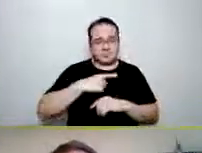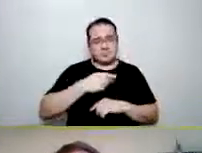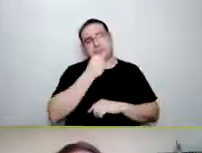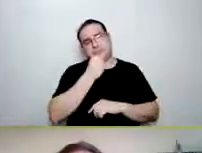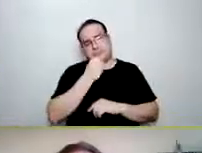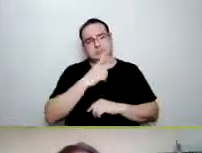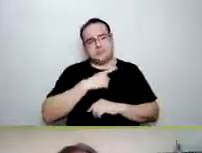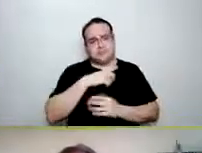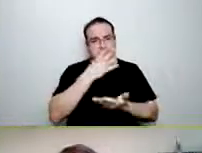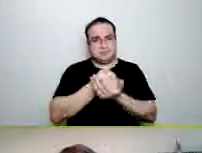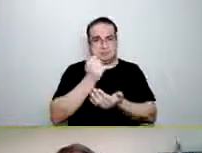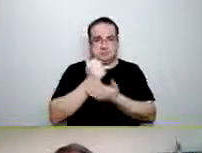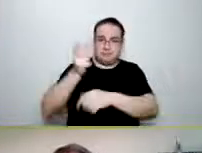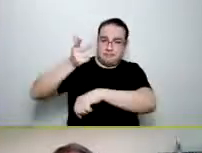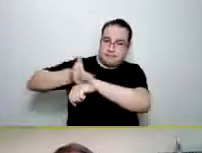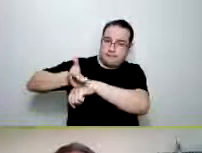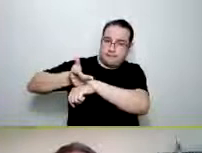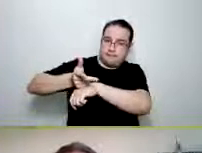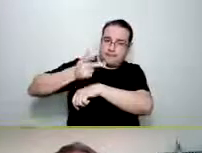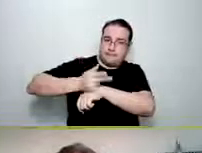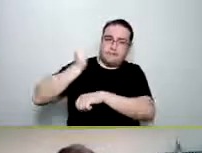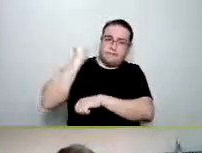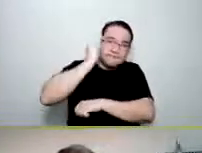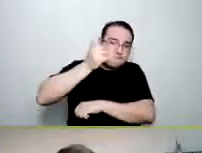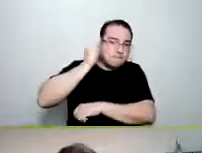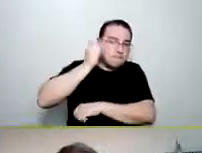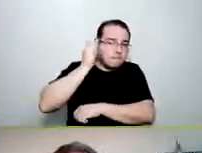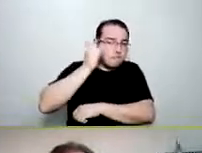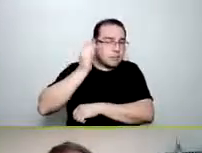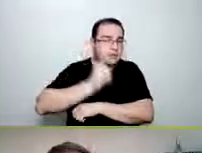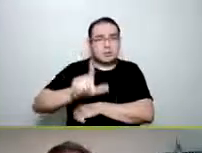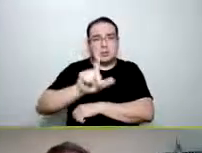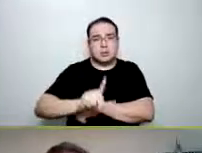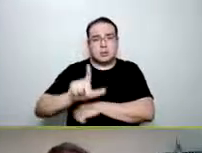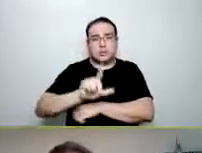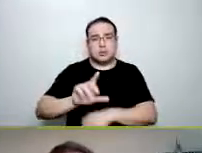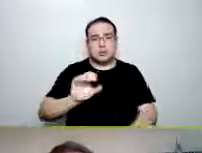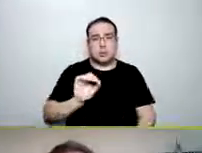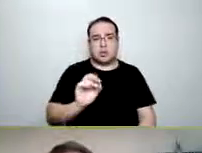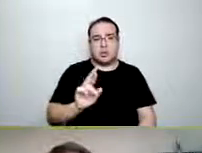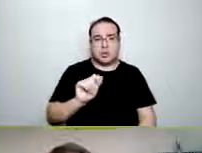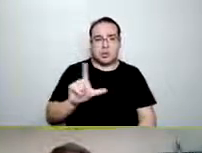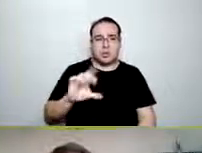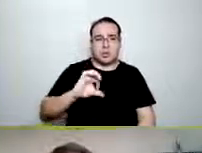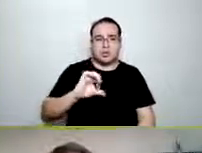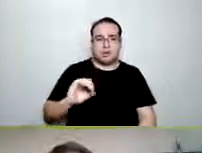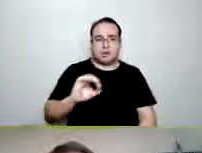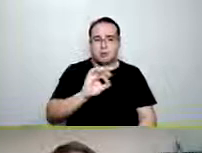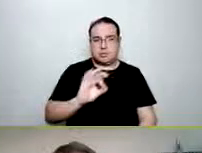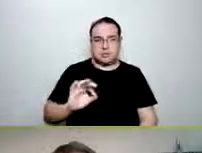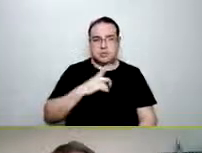que também fiz gravações de vídeo, mas as narrativas, a literatura oral, 90% eu só gravei.